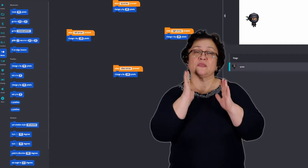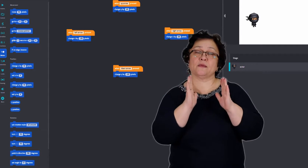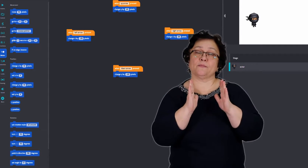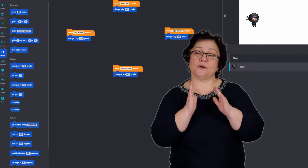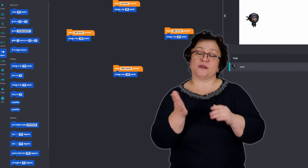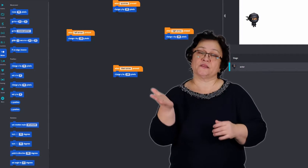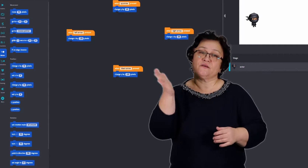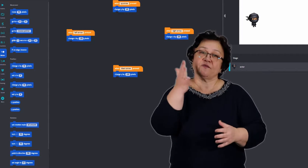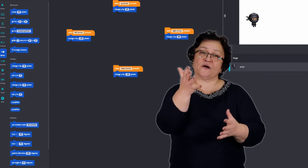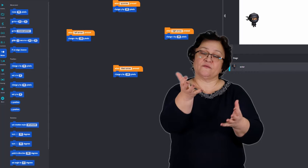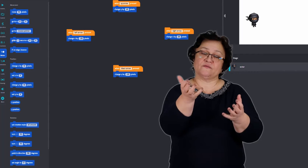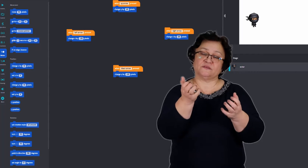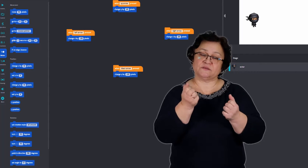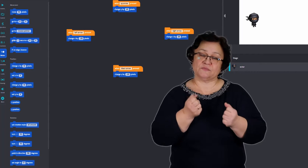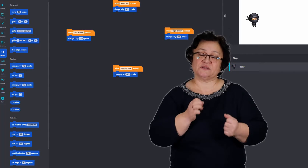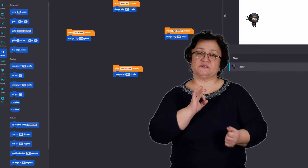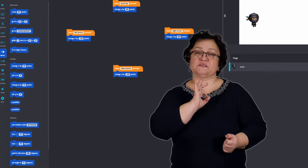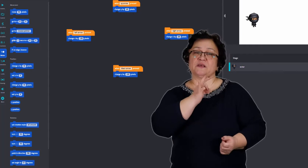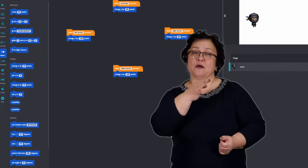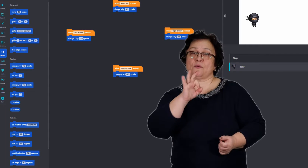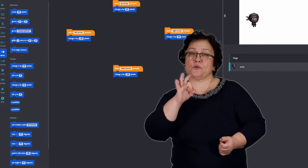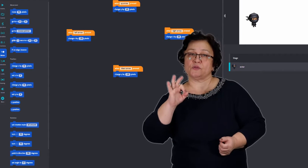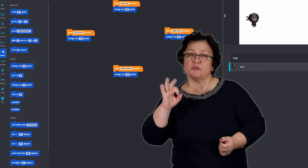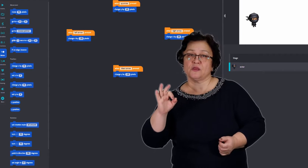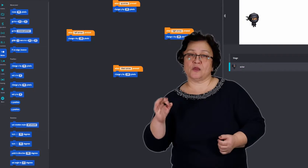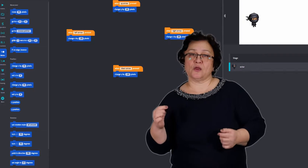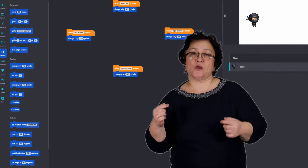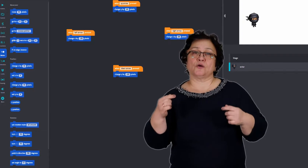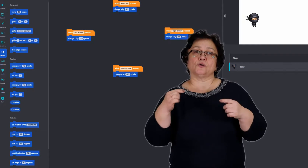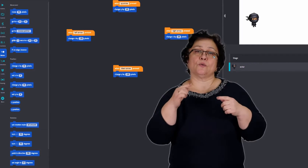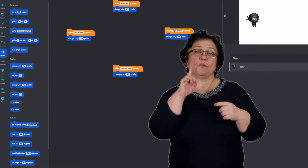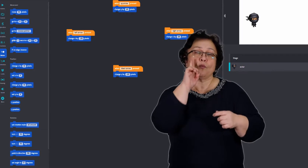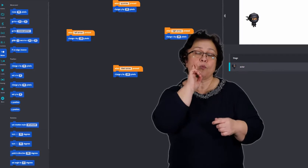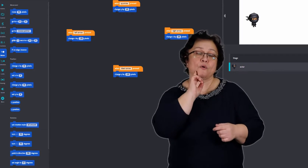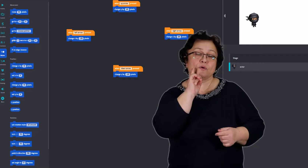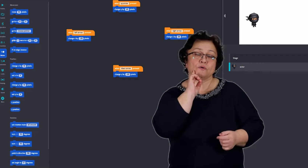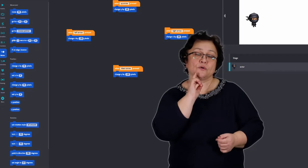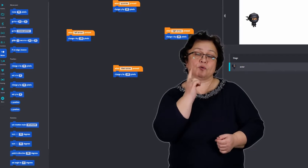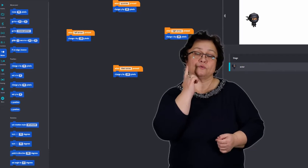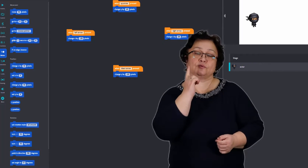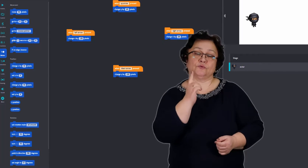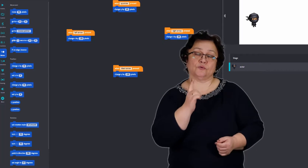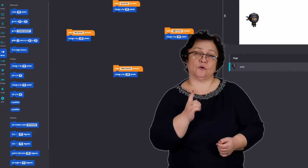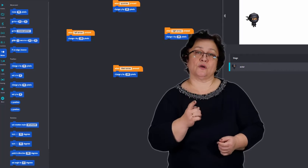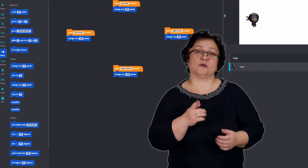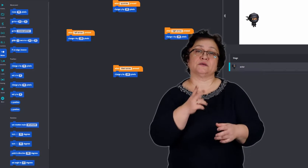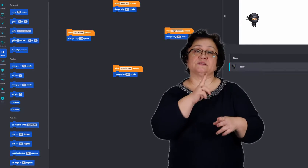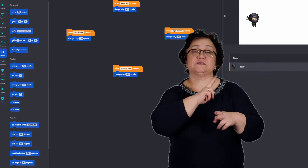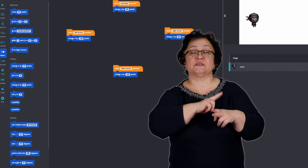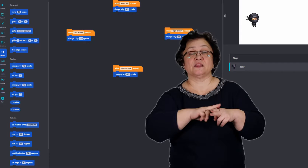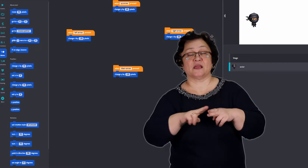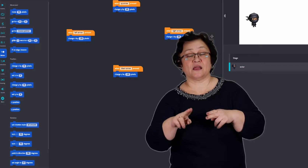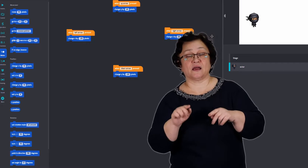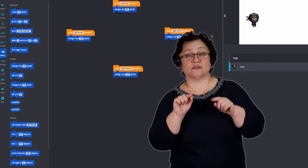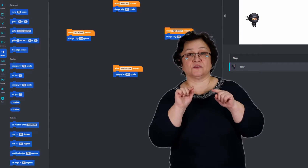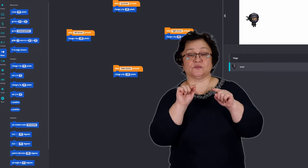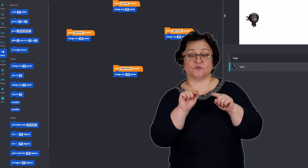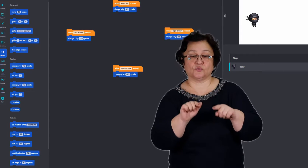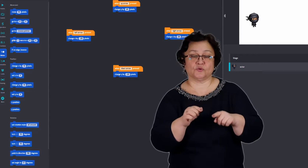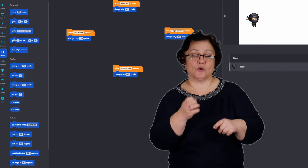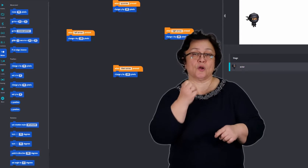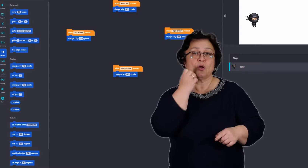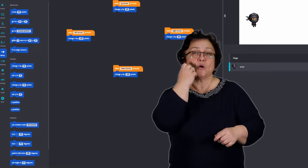за монетки. Точніше, поки одну монетку. Монетка буде зникати тоді, коли наш актор буде